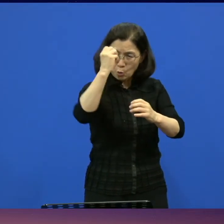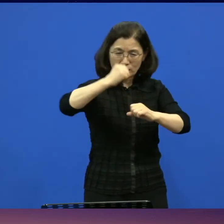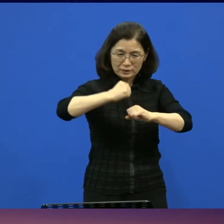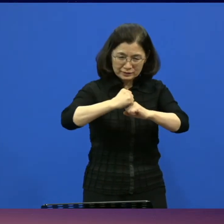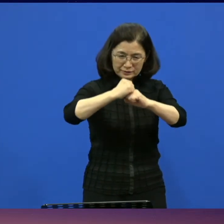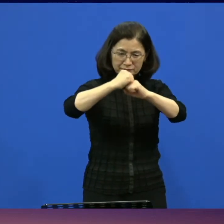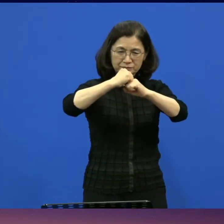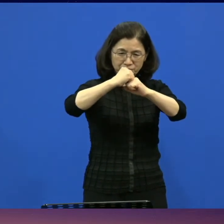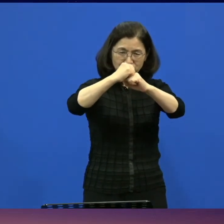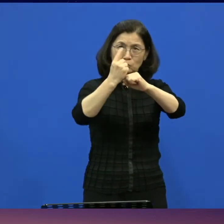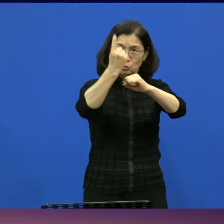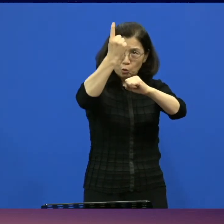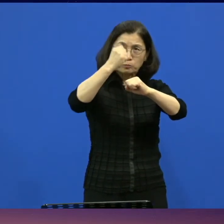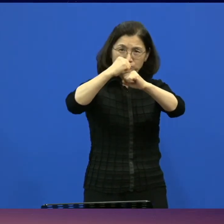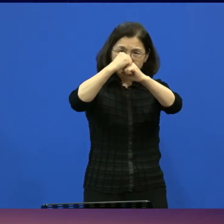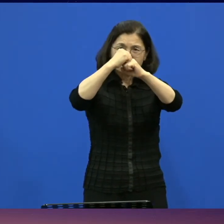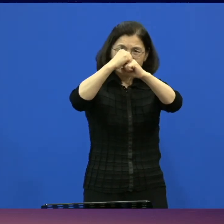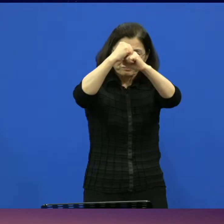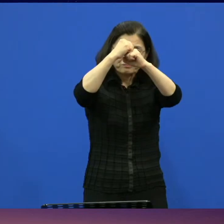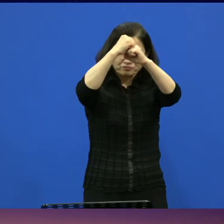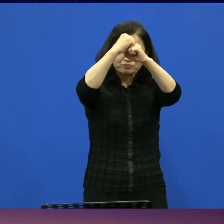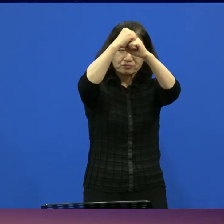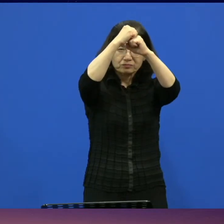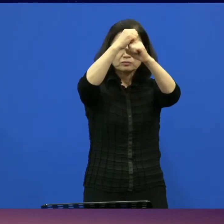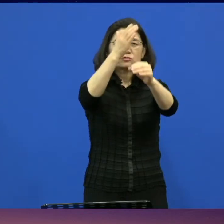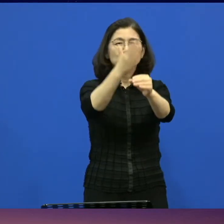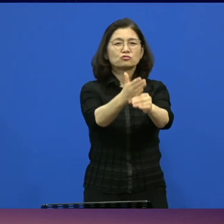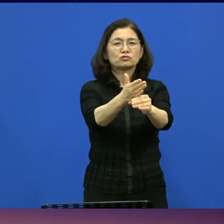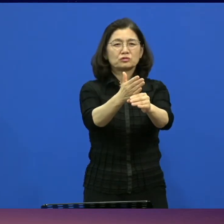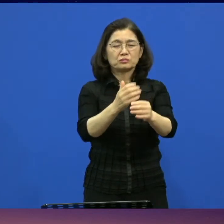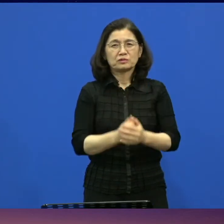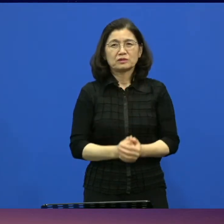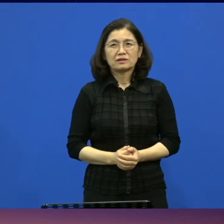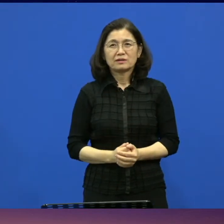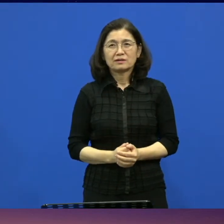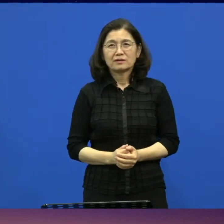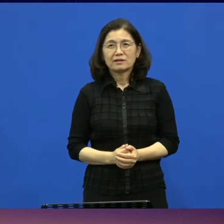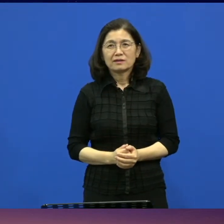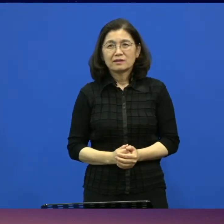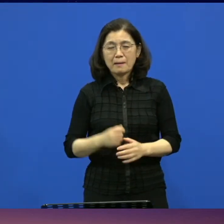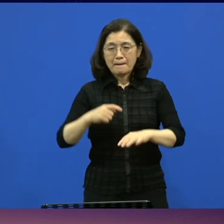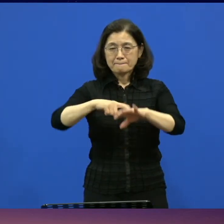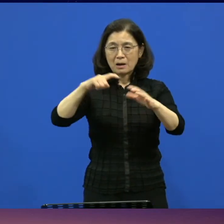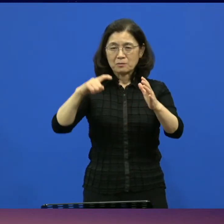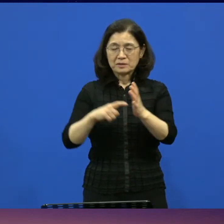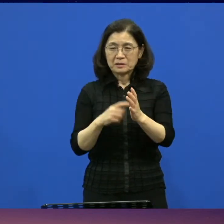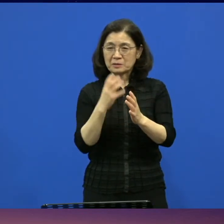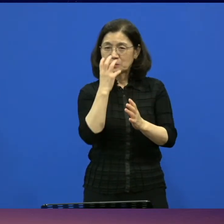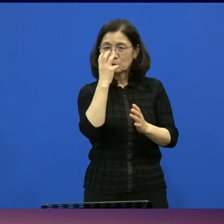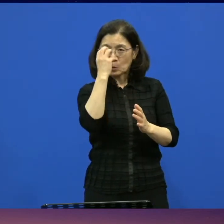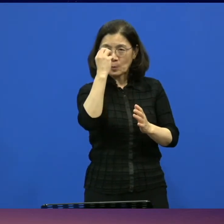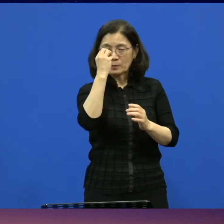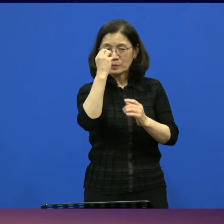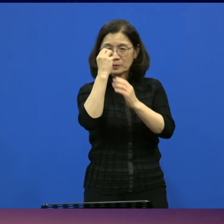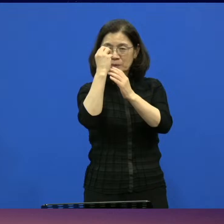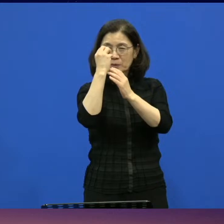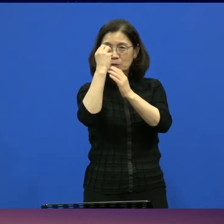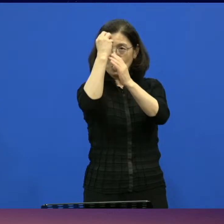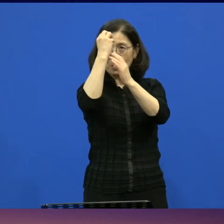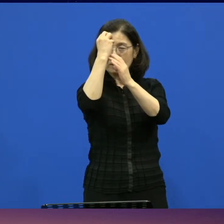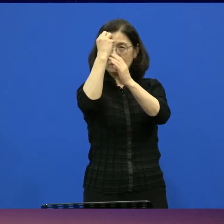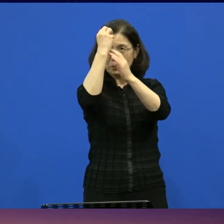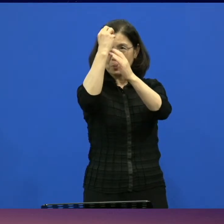더 높은 산, 더 높은 거. 나도 모르게 자꾸 마음이 높아지는 거. 높은 걸